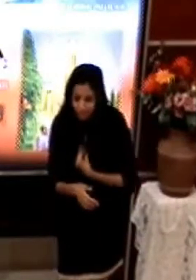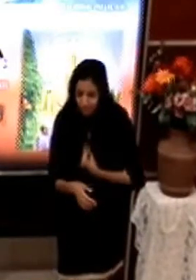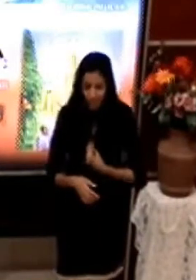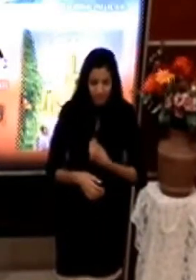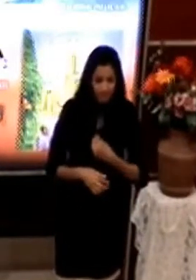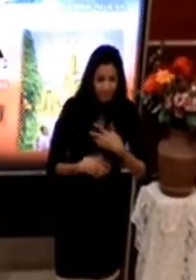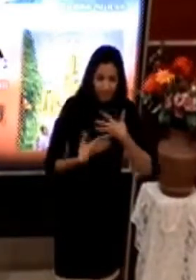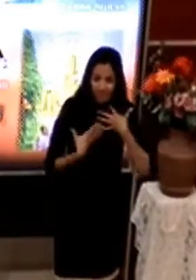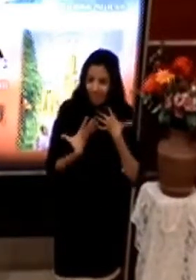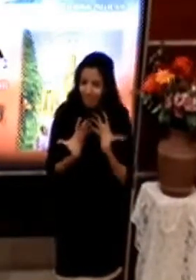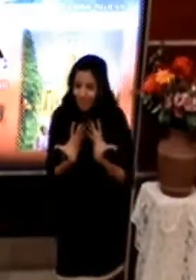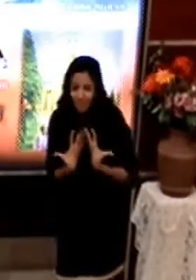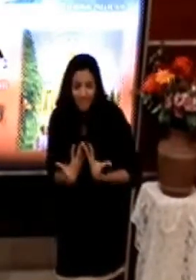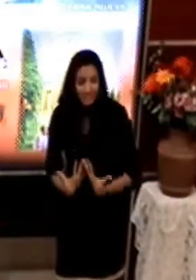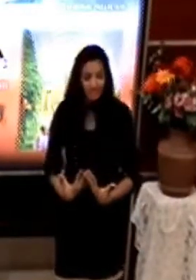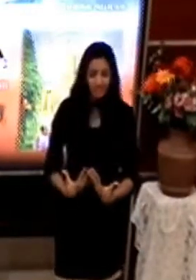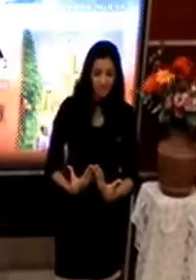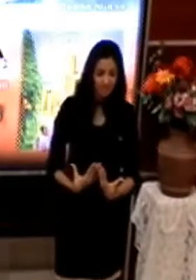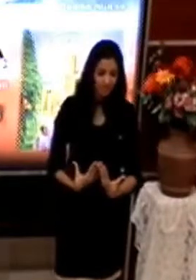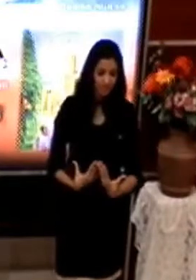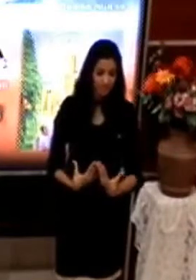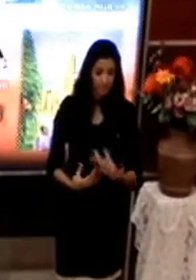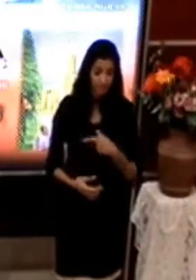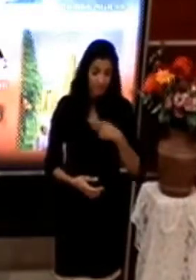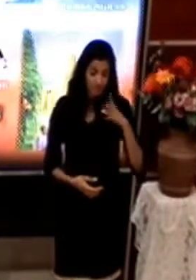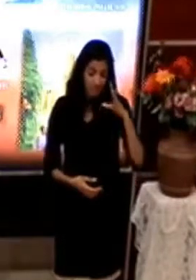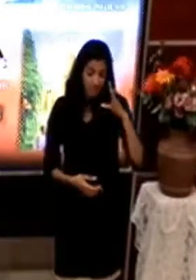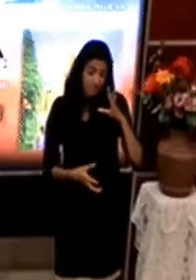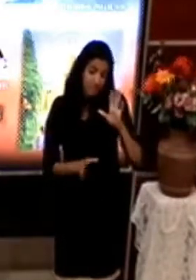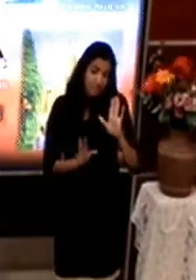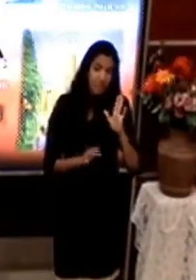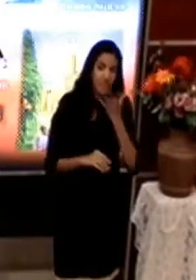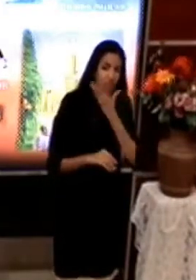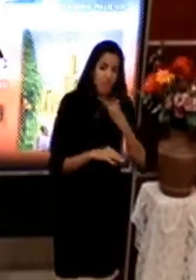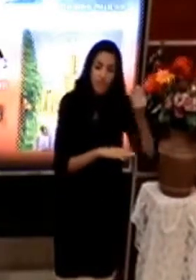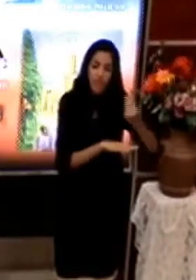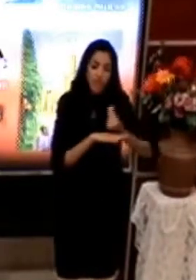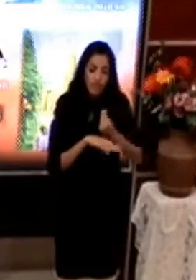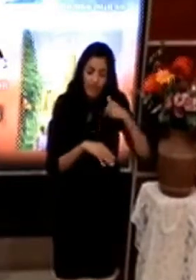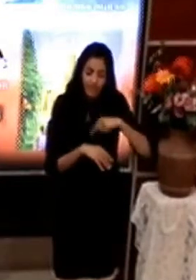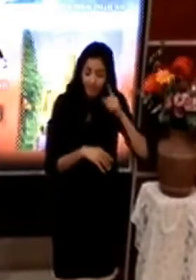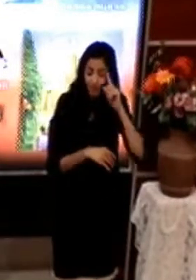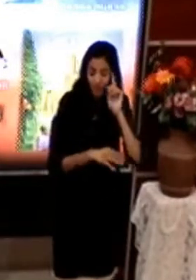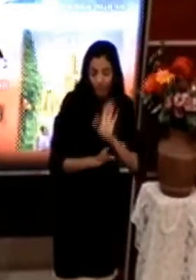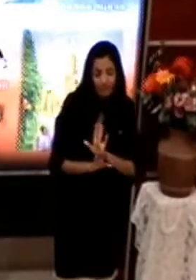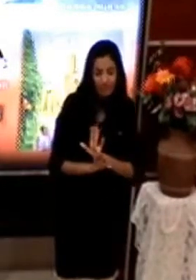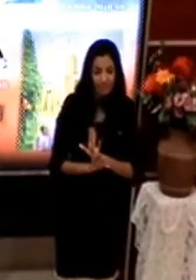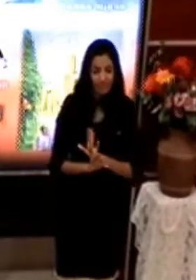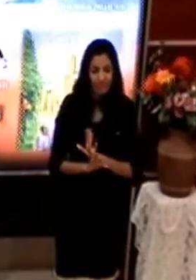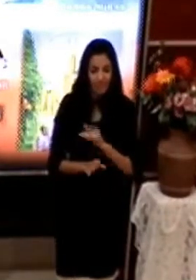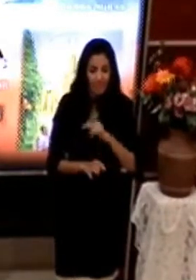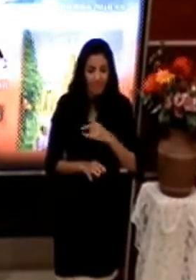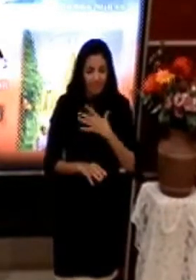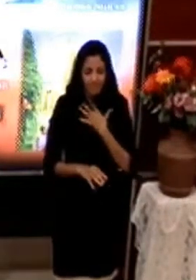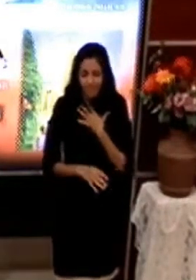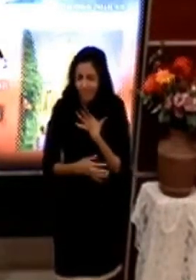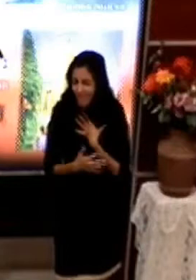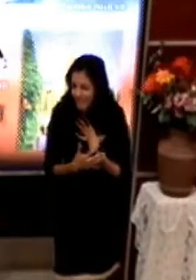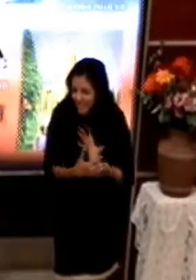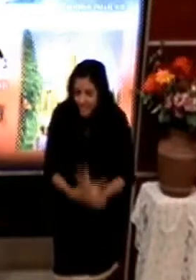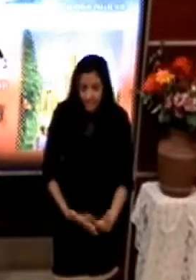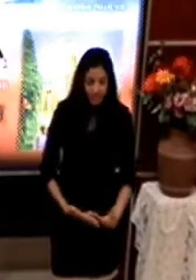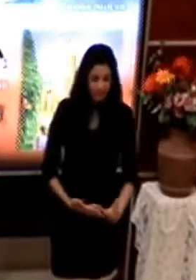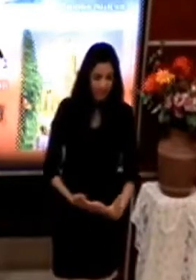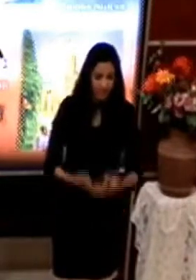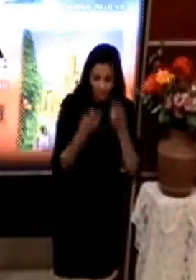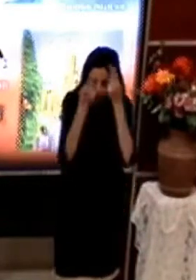Y llámese conciencia, Espíritu Santo, quien te habla en ese momento, te quebras y reconoces